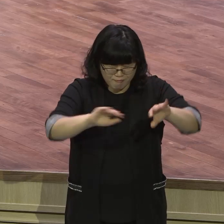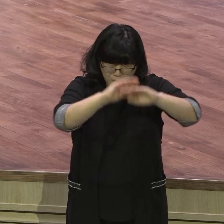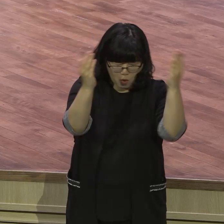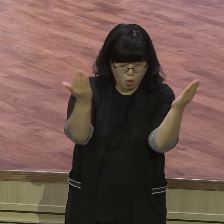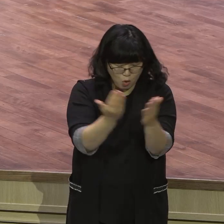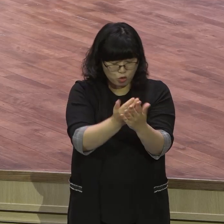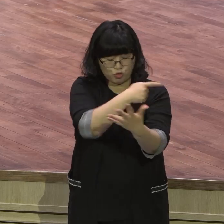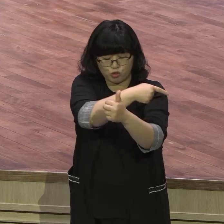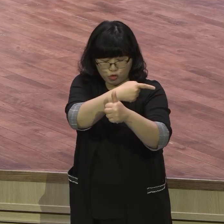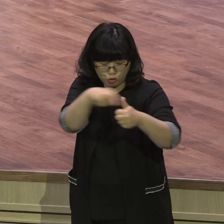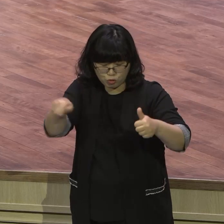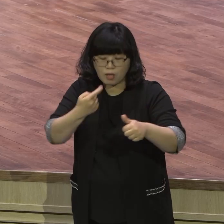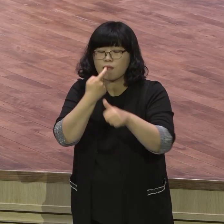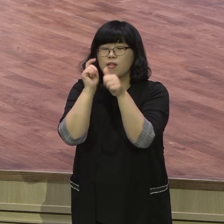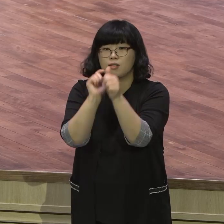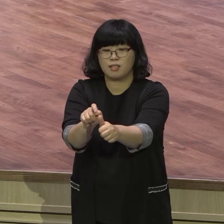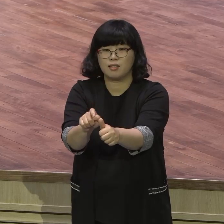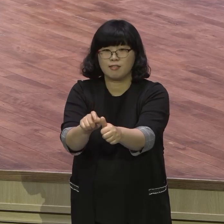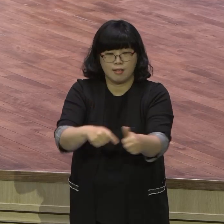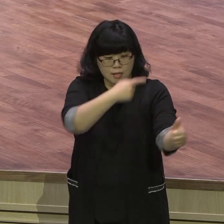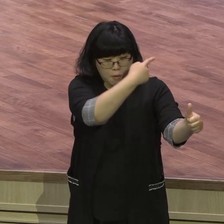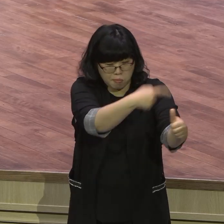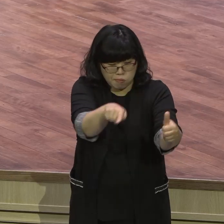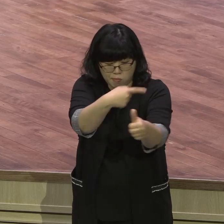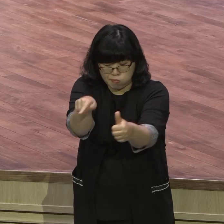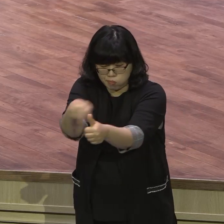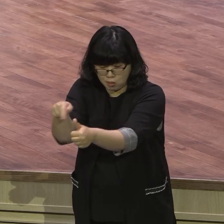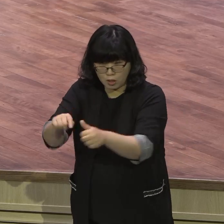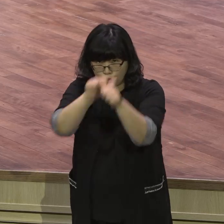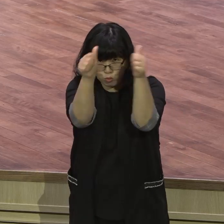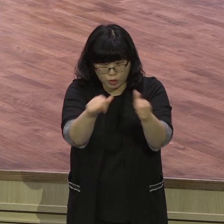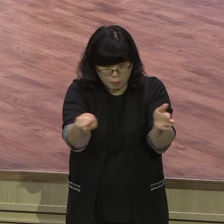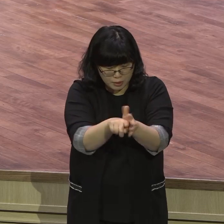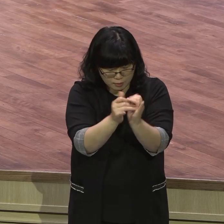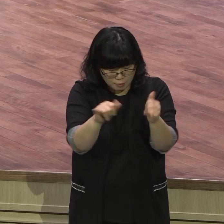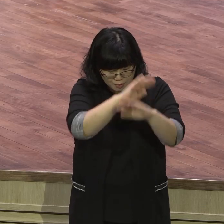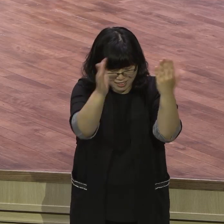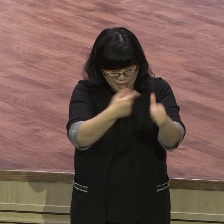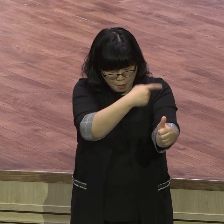싹 다 죽였는데 삼천명 가령이라 그랬어요